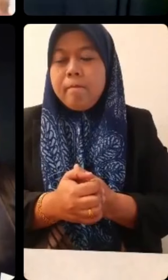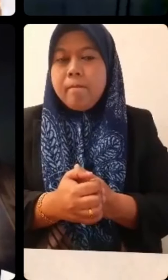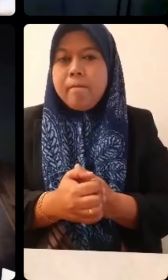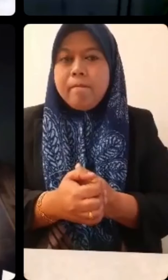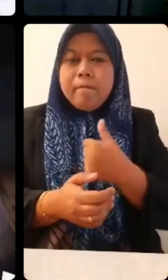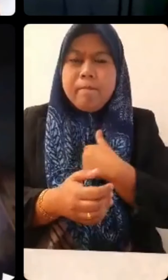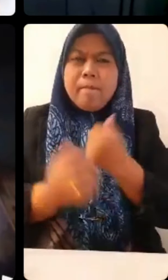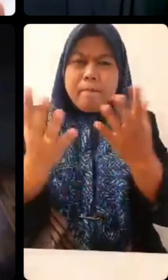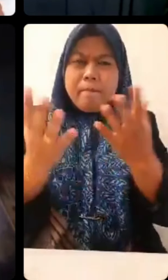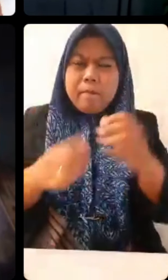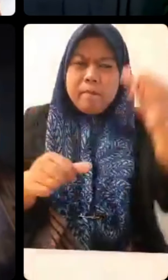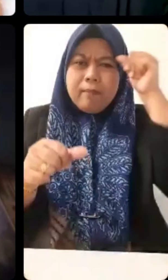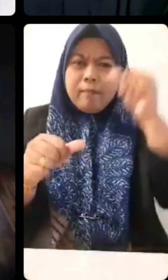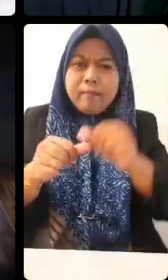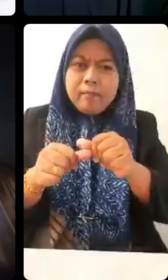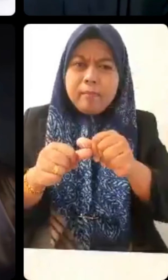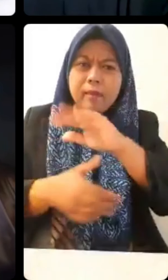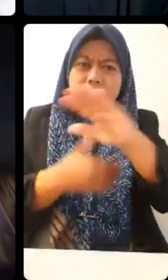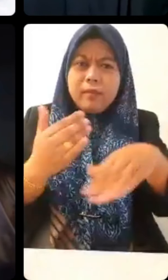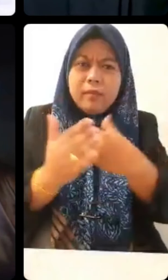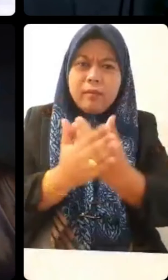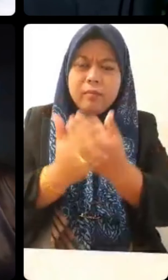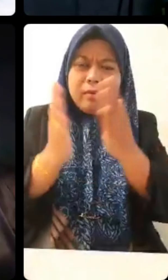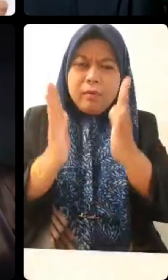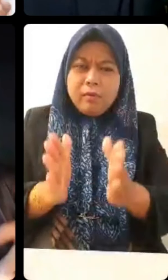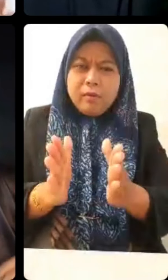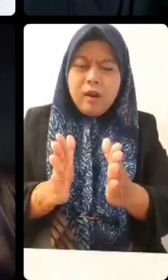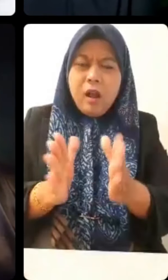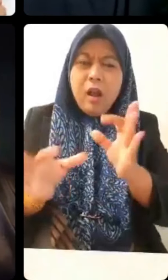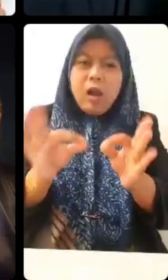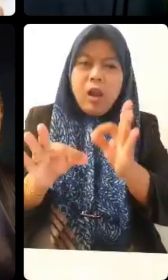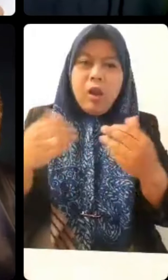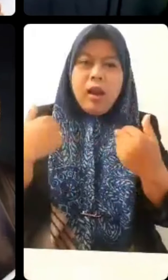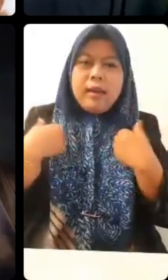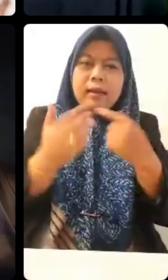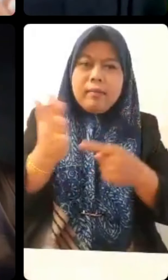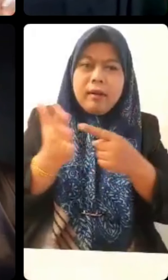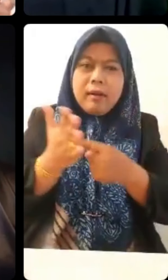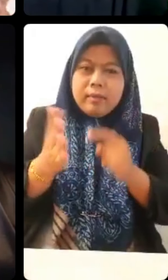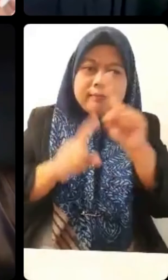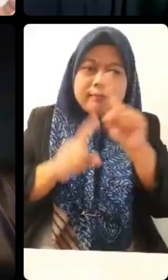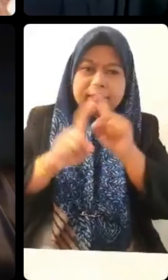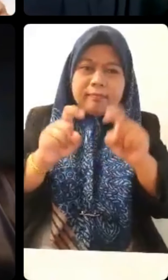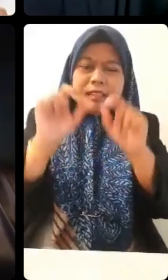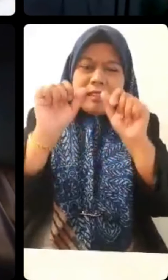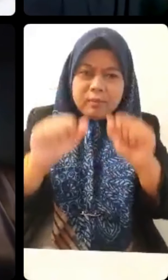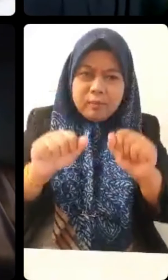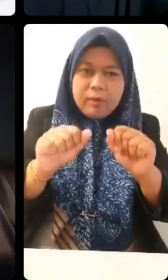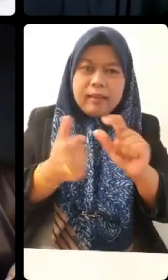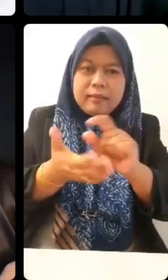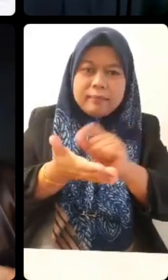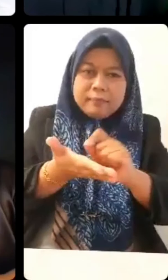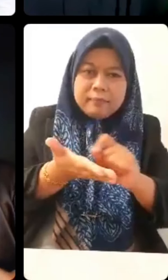ada soalan jangan simpan-simpan. Okey, boleh tulis dekat ruangan station yang tertera di